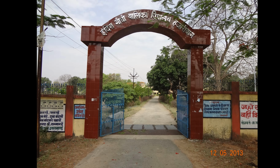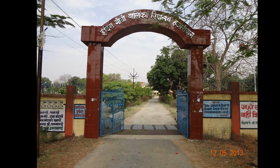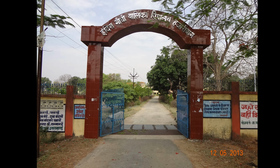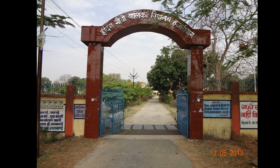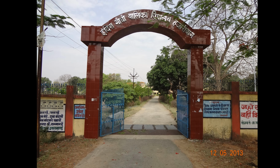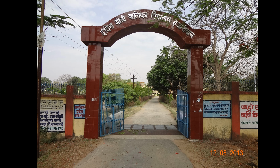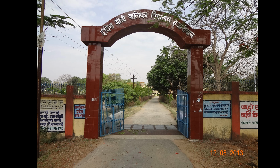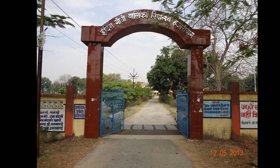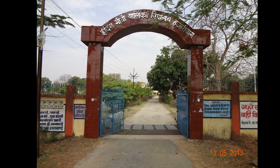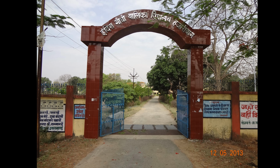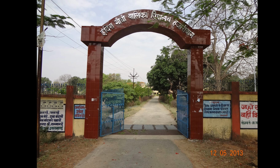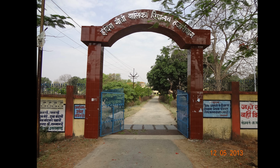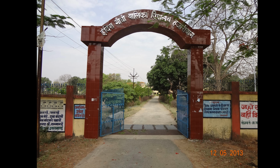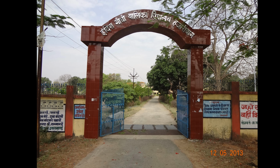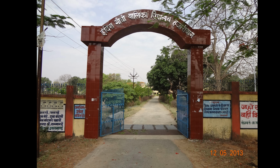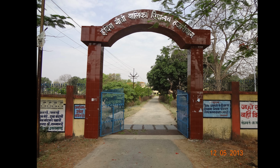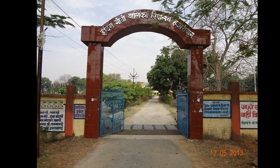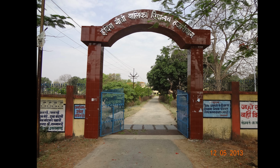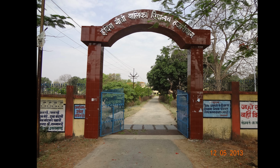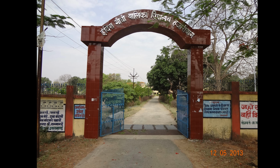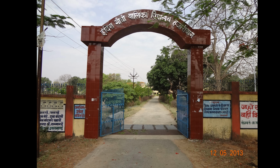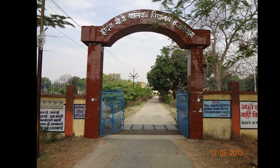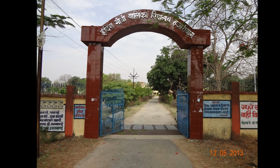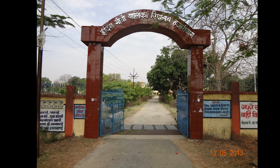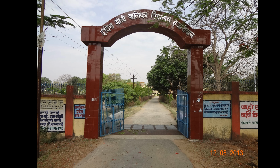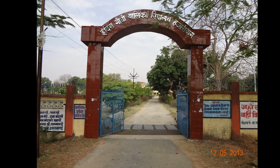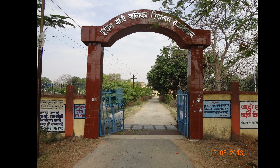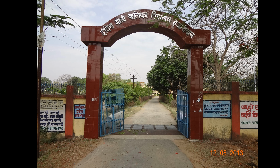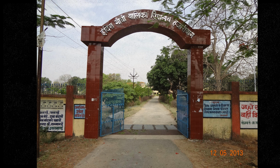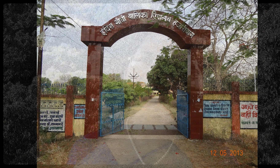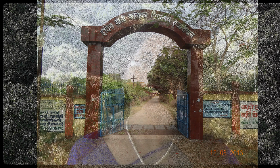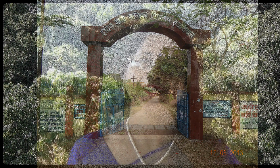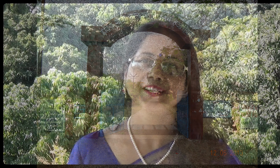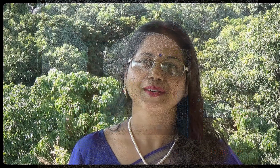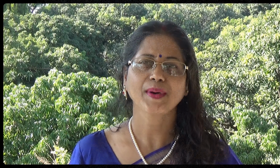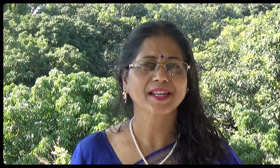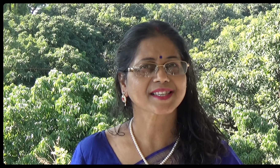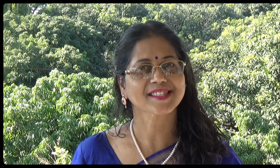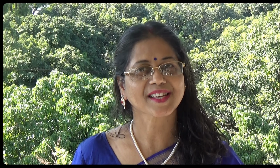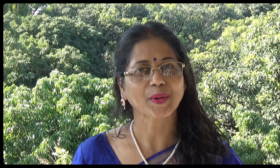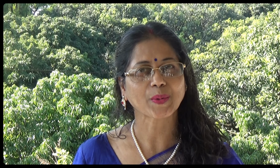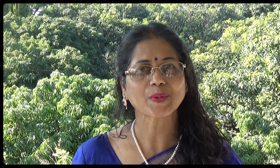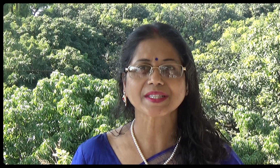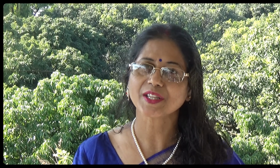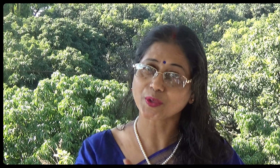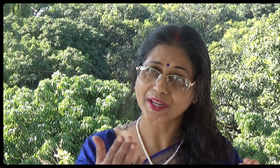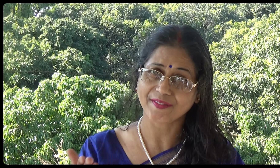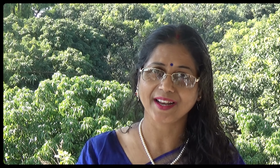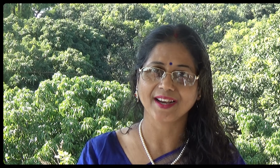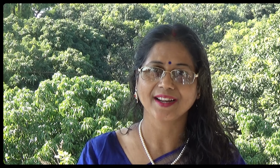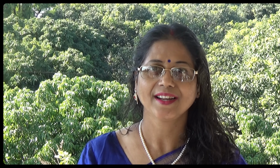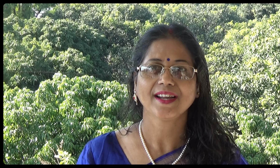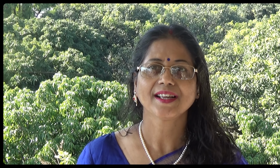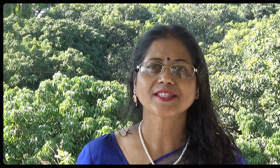हमारा विद्यालय अपनी ऊंची दीवारों जैसे ऊंचे इरादों वाला, हमारे संस्कारों को संजोने वाला,